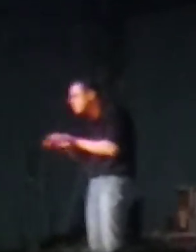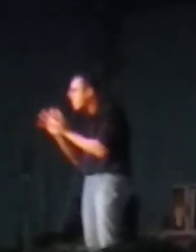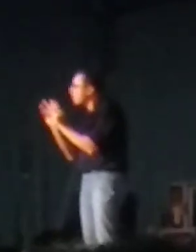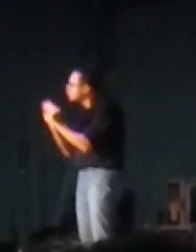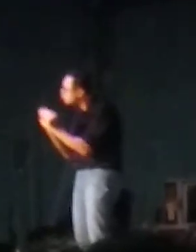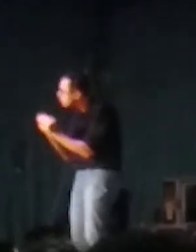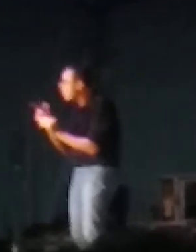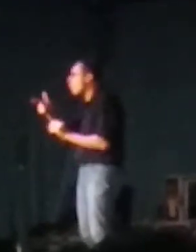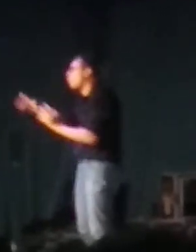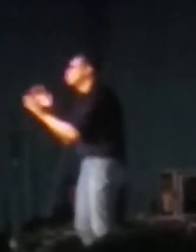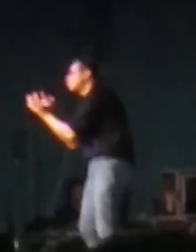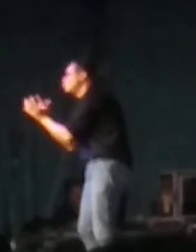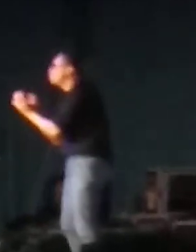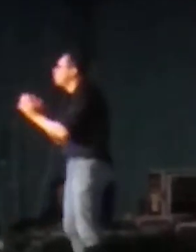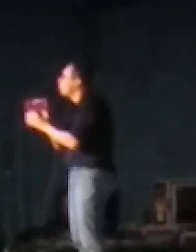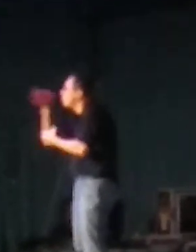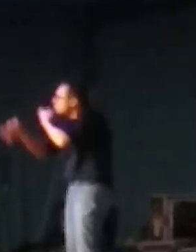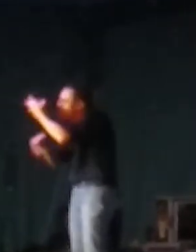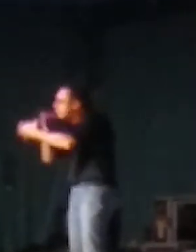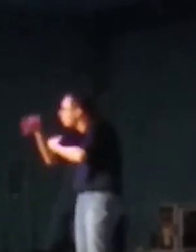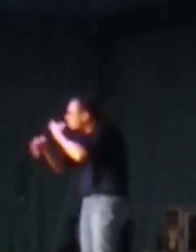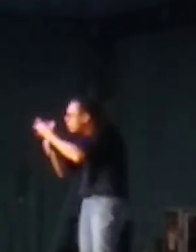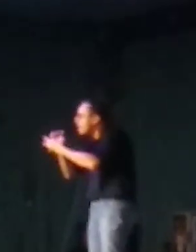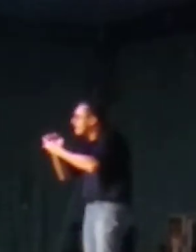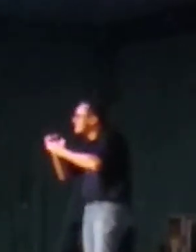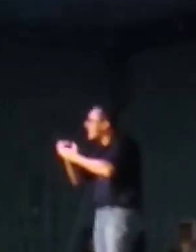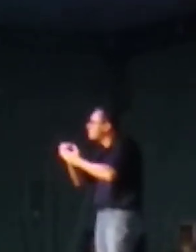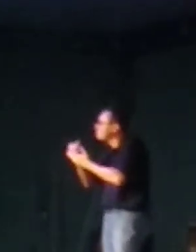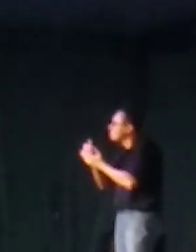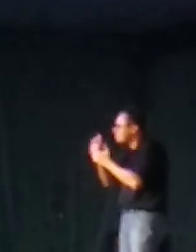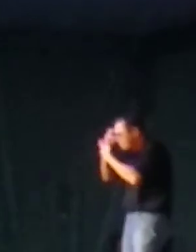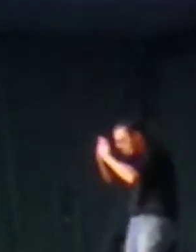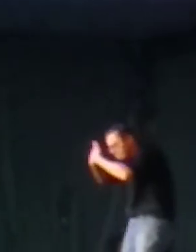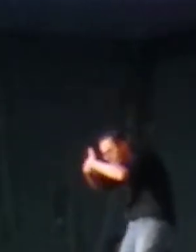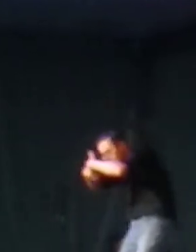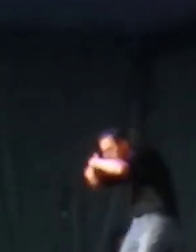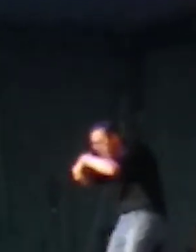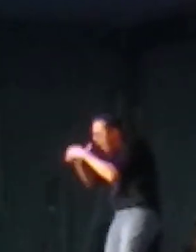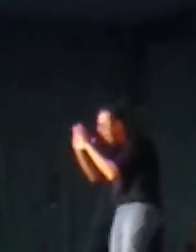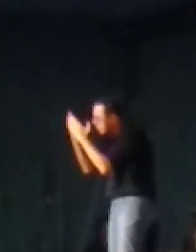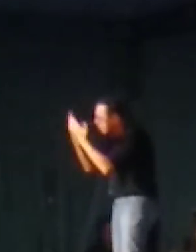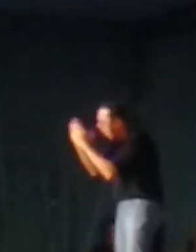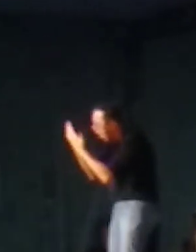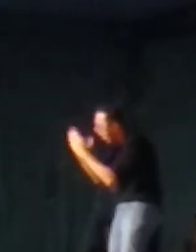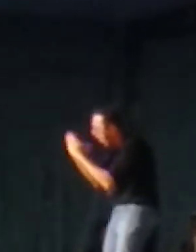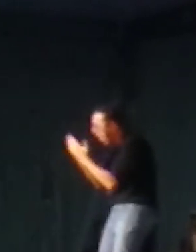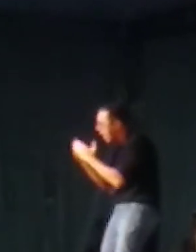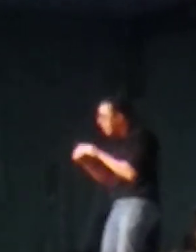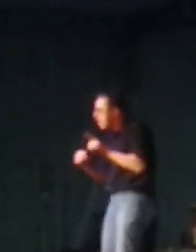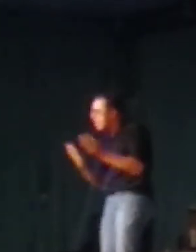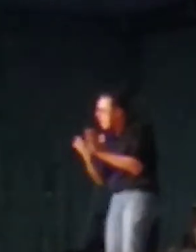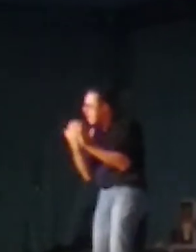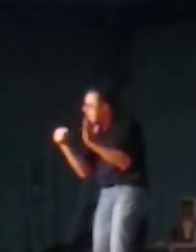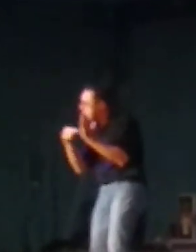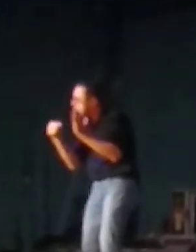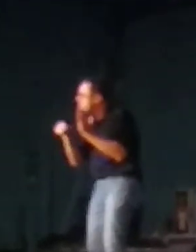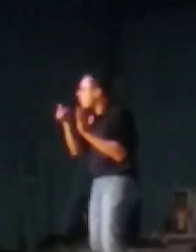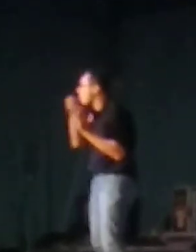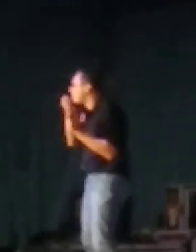elaboração para decupar aquilo, para pensar sobre aquilo e para trazer uma